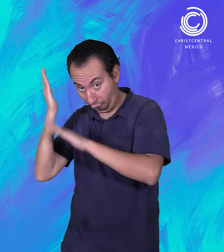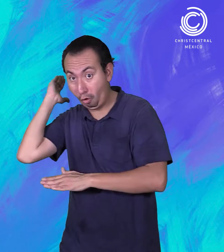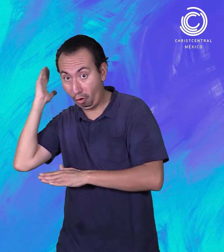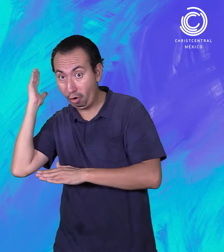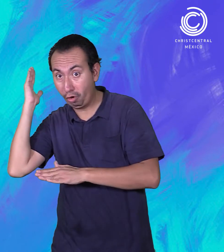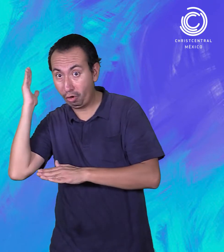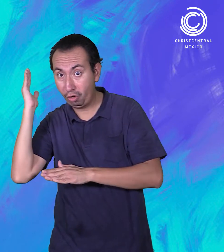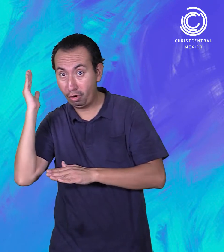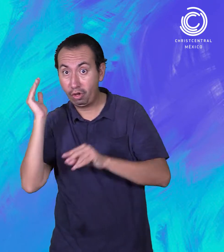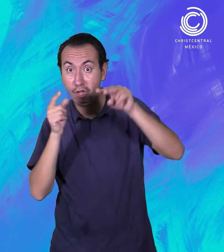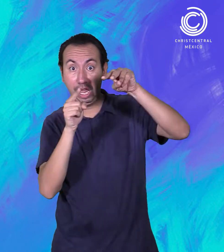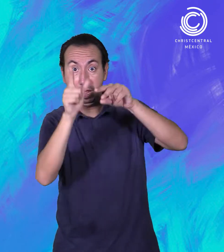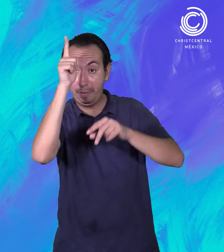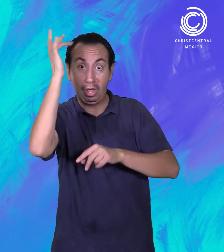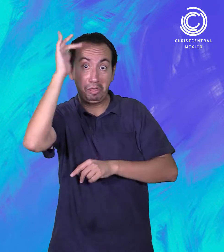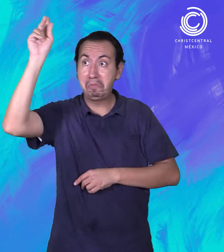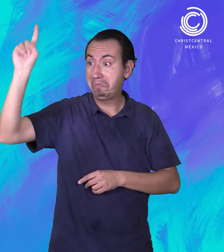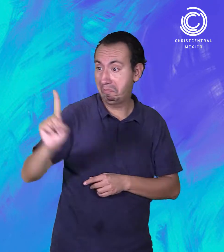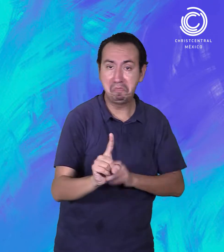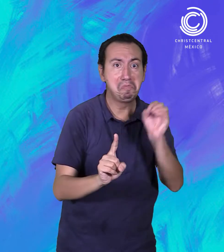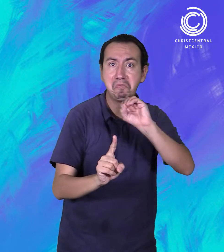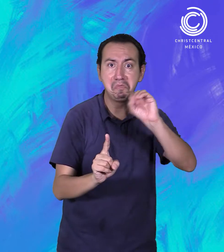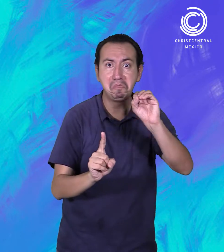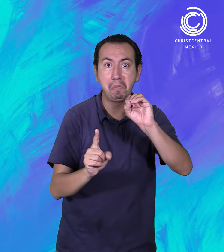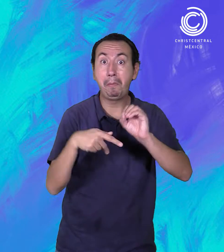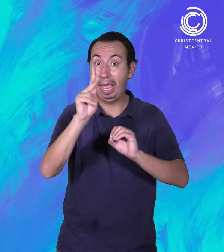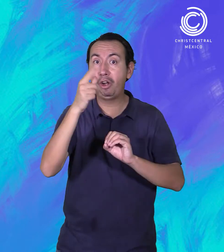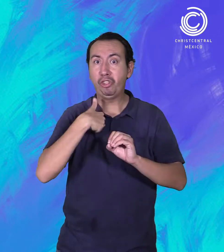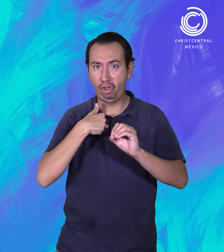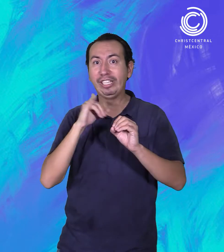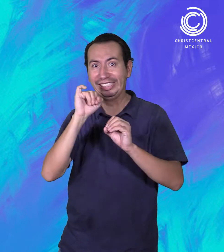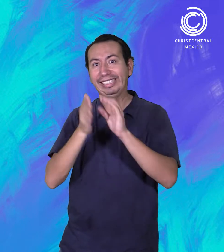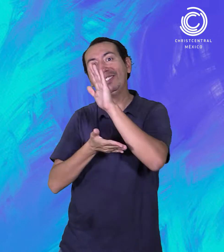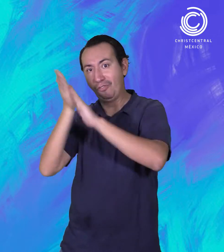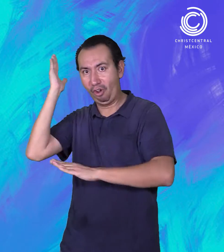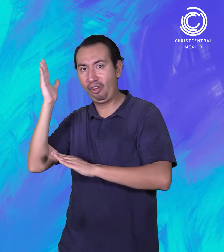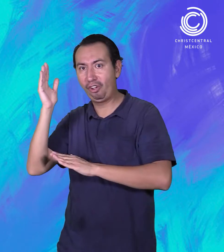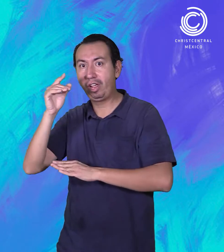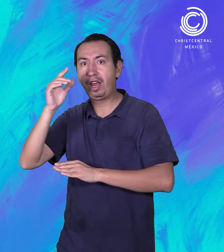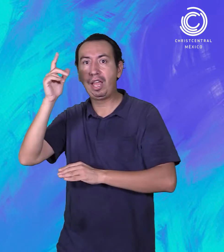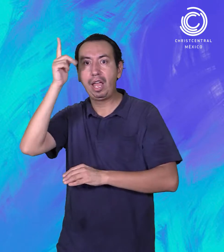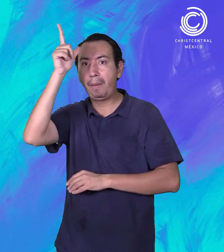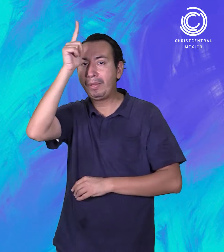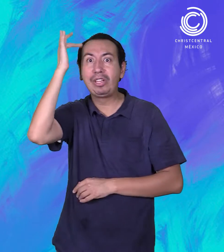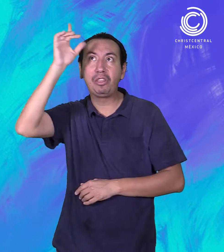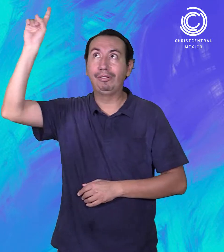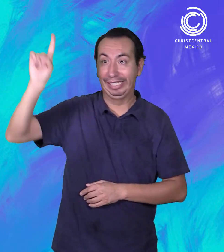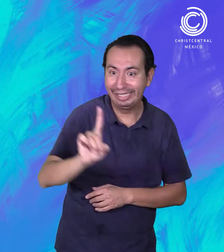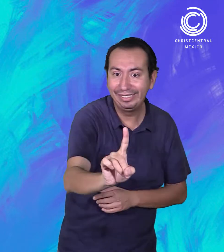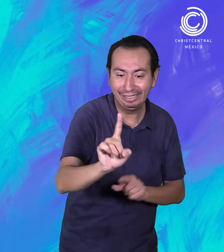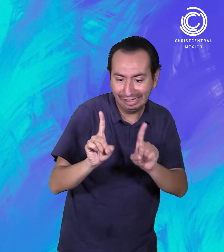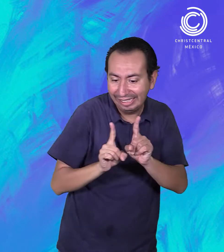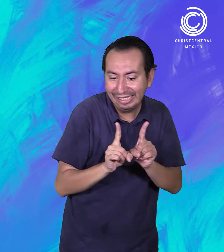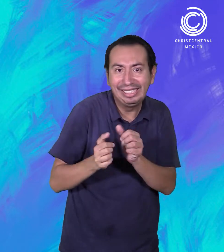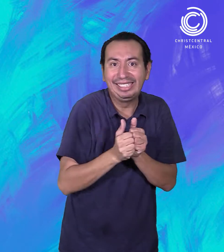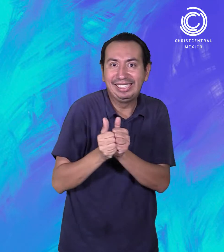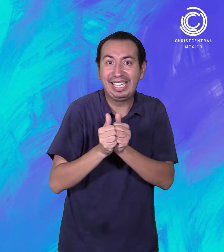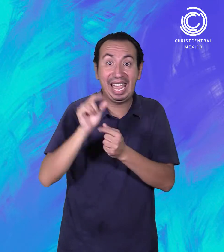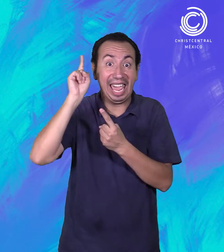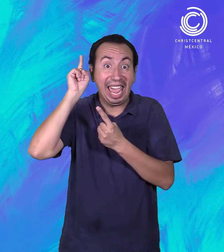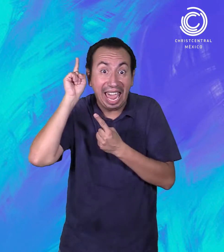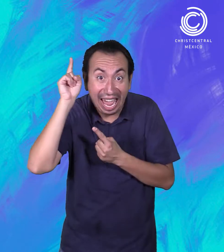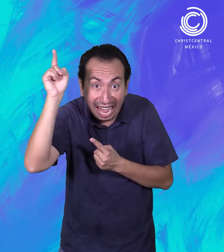el Consolador no vendría a vosotros, mas si me fuere, os lo enviaré. Y cuando Él venga, convencerá al mundo